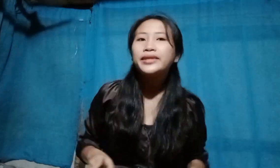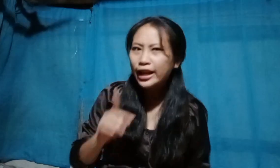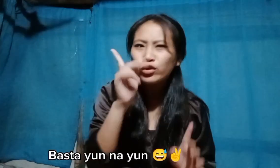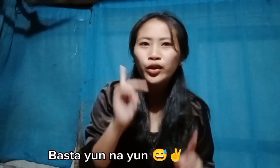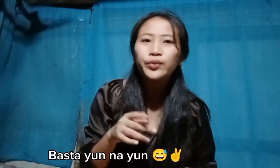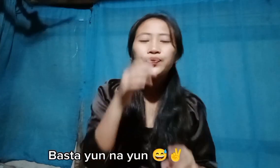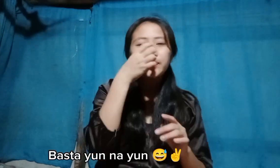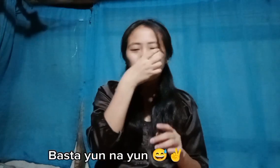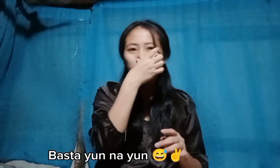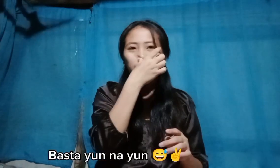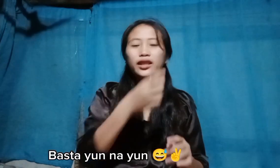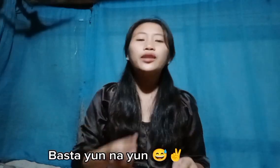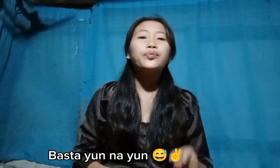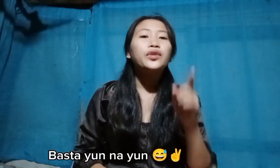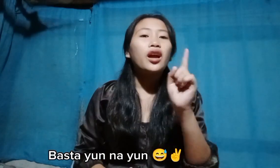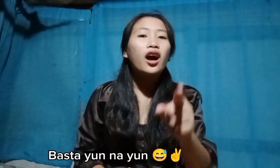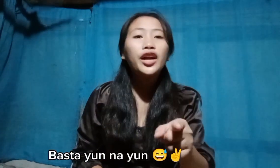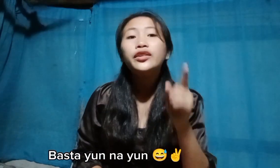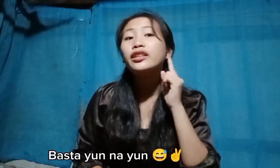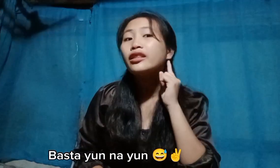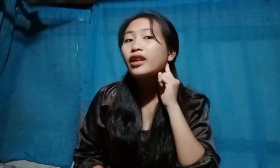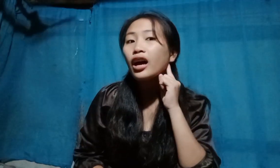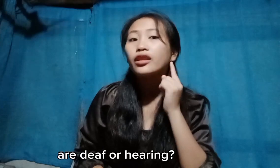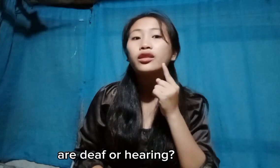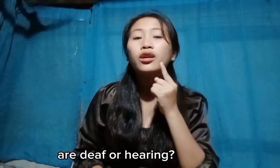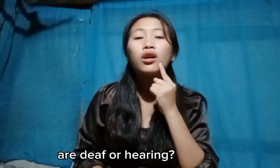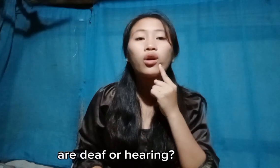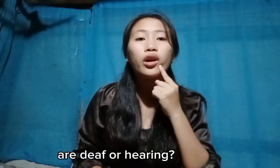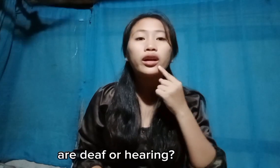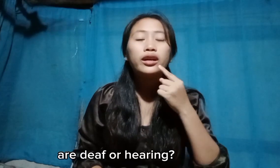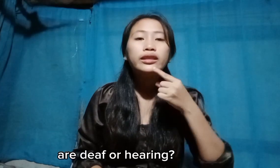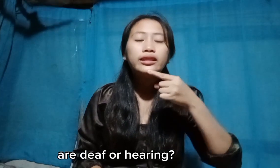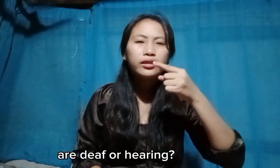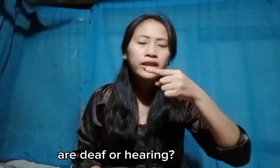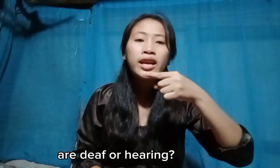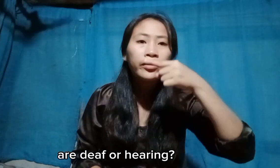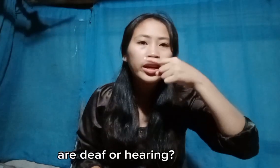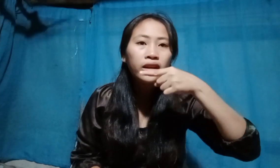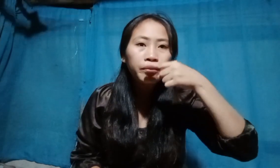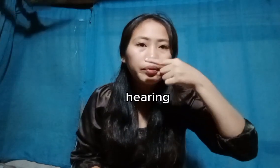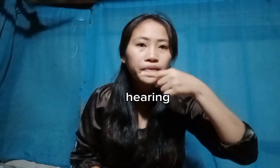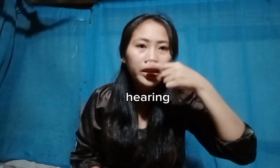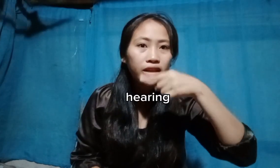basta yun na yun. Then, are you deaf or hearing?